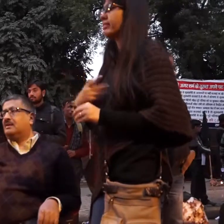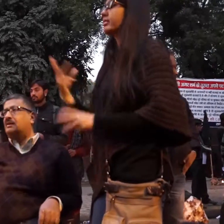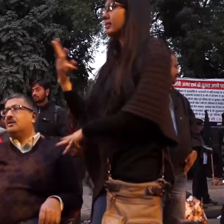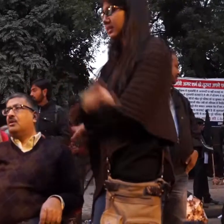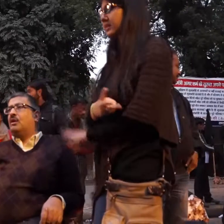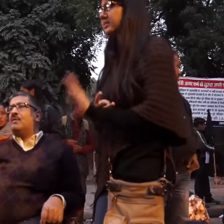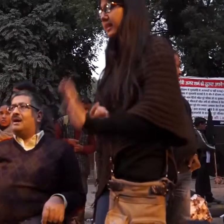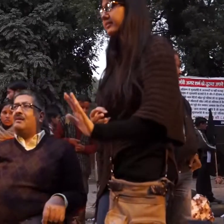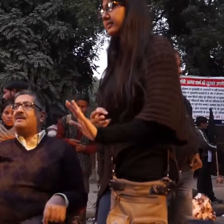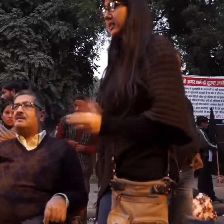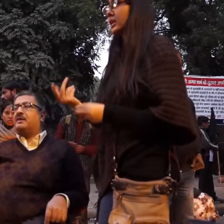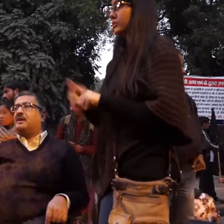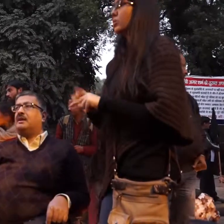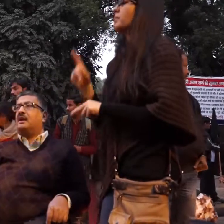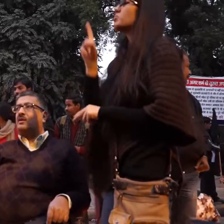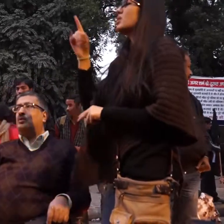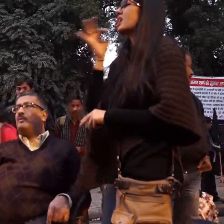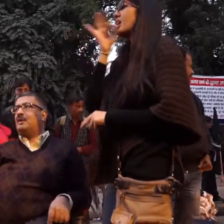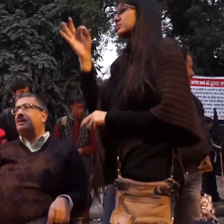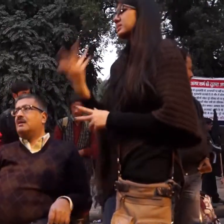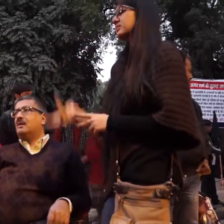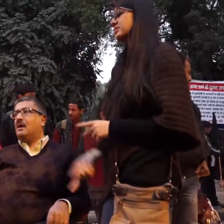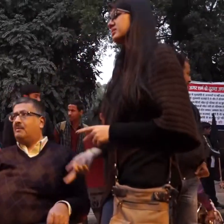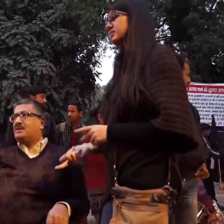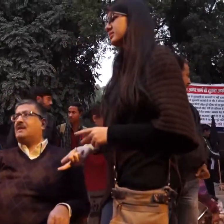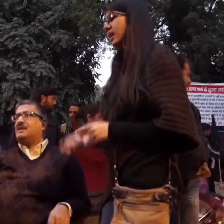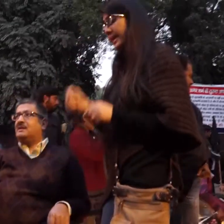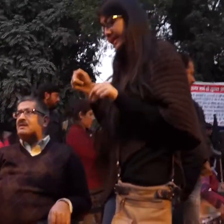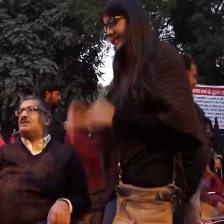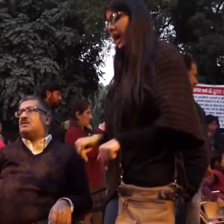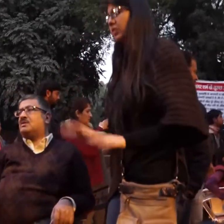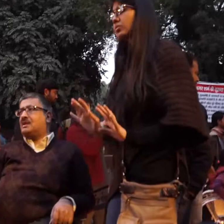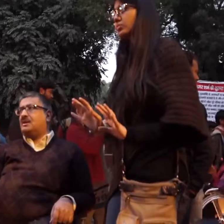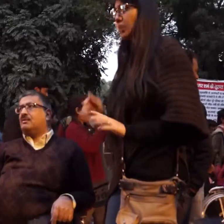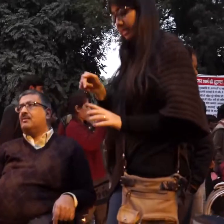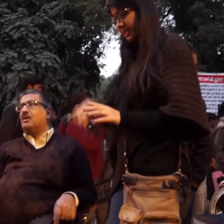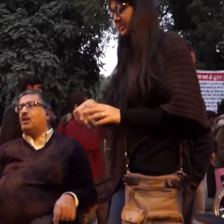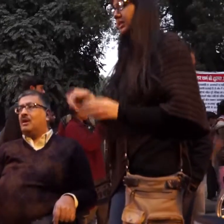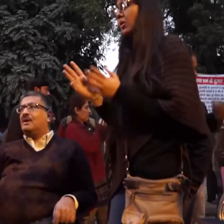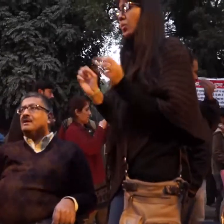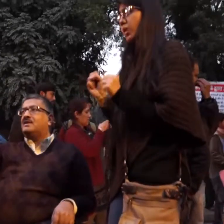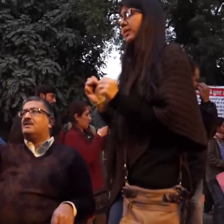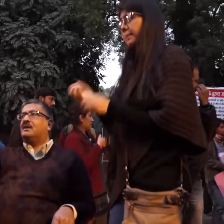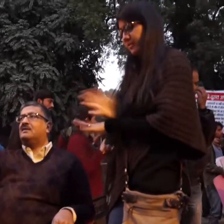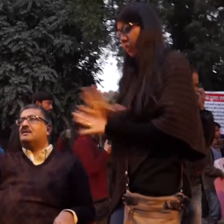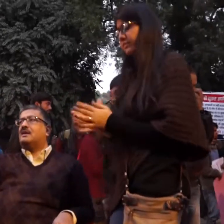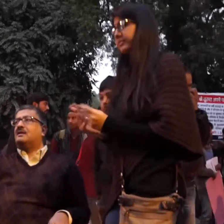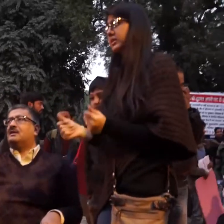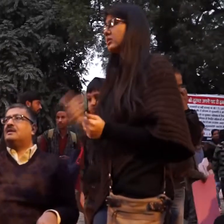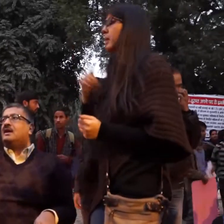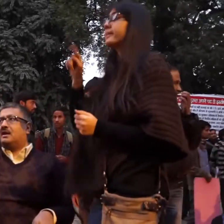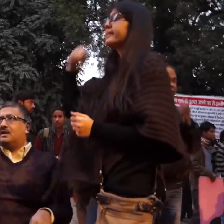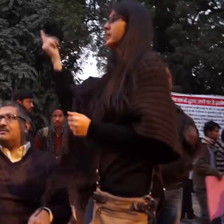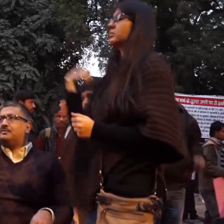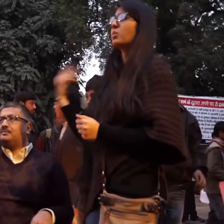3 दिन है और मांग हमारी सिर्फ एक है कि कानून हमें अभी चाहिए, इसी सेशन में चाहिए और हम अगले सेशन तक का इंतजार करने